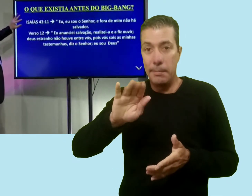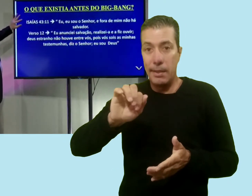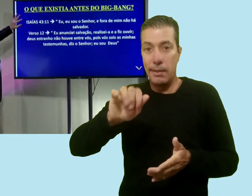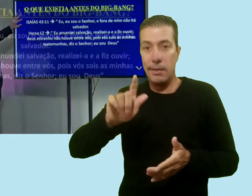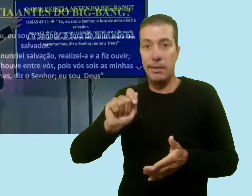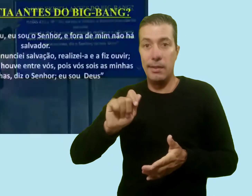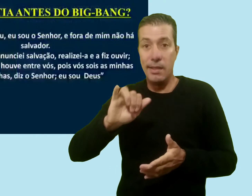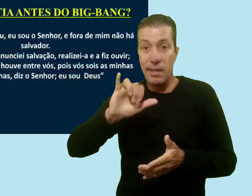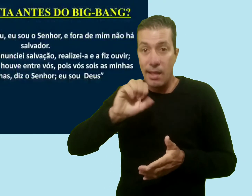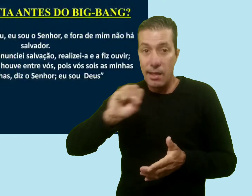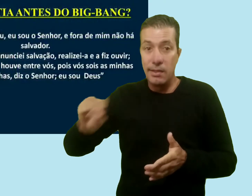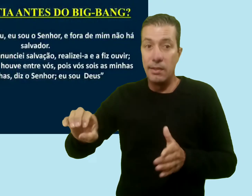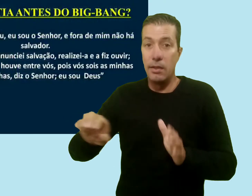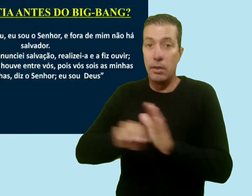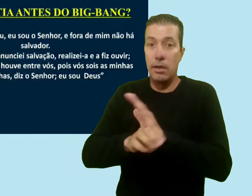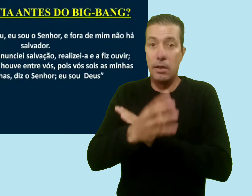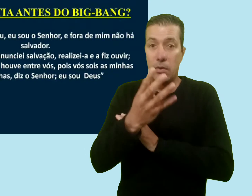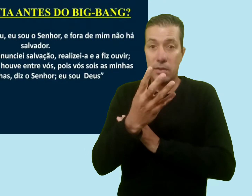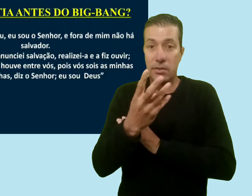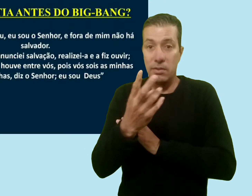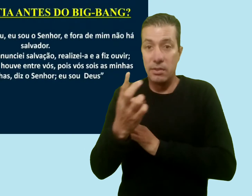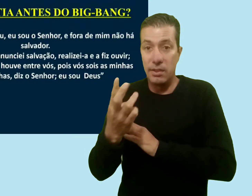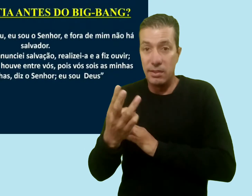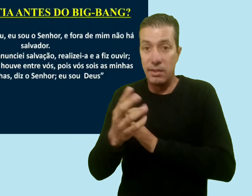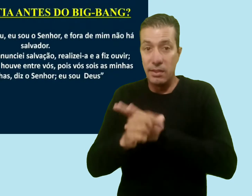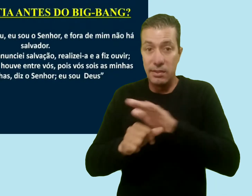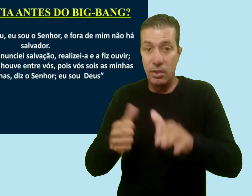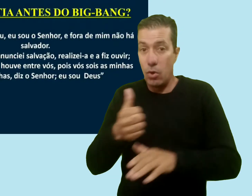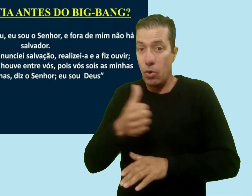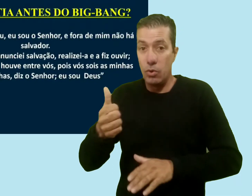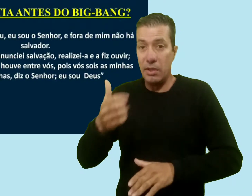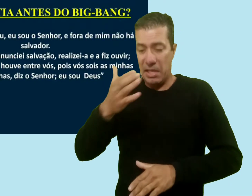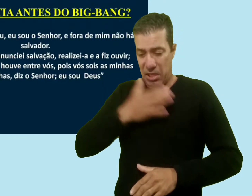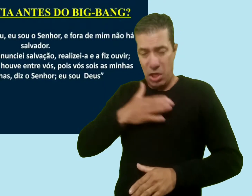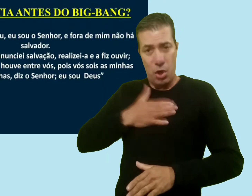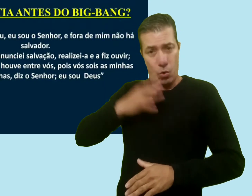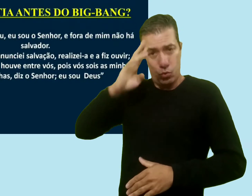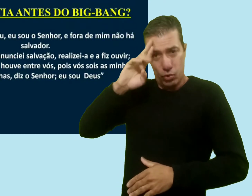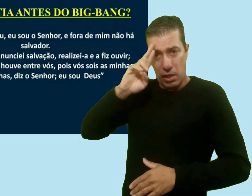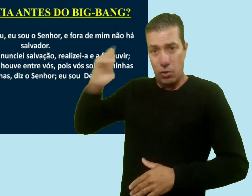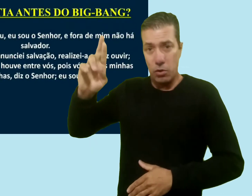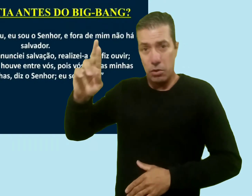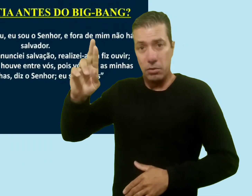Isaías 43, 11. Eu sou o Senhor e fora de mim não há